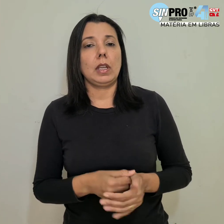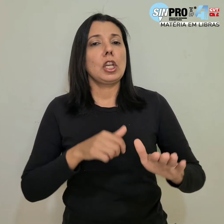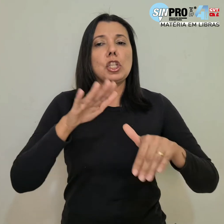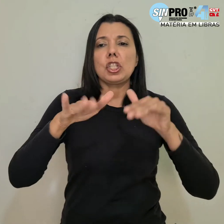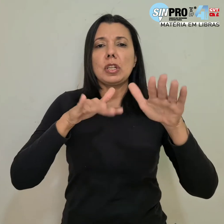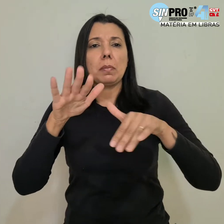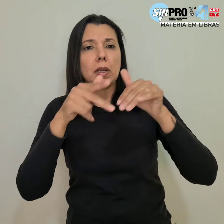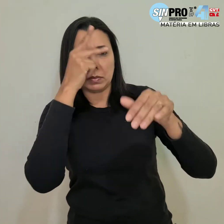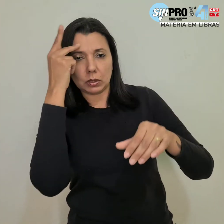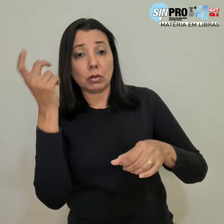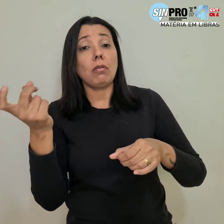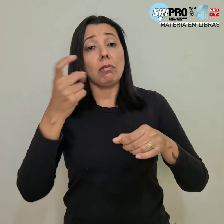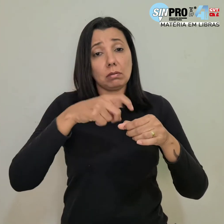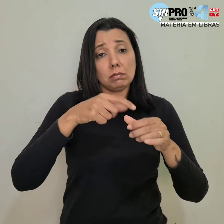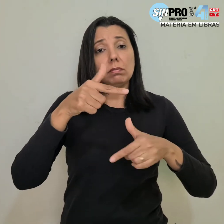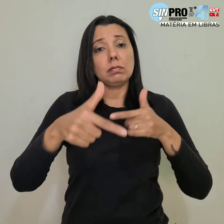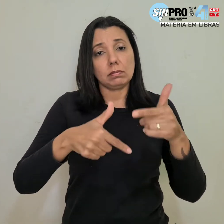convocar as pessoas a voltarem ao trabalho.